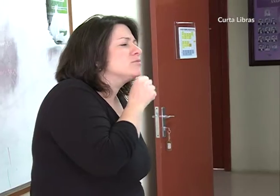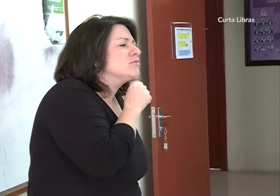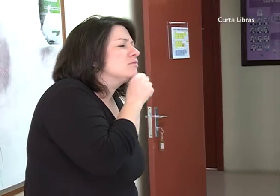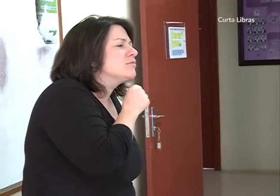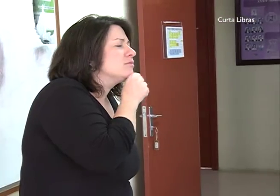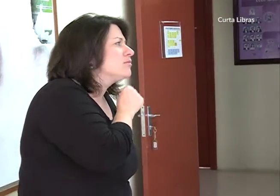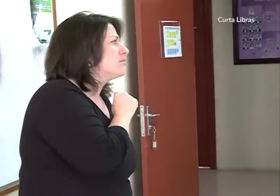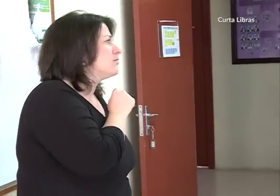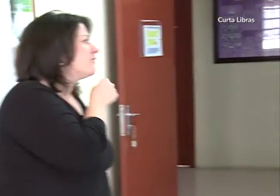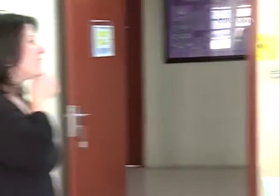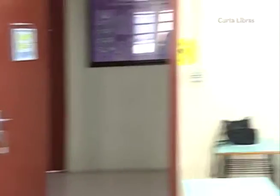velho,